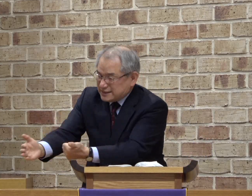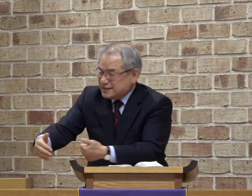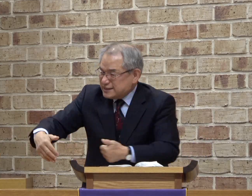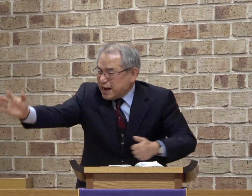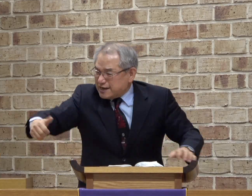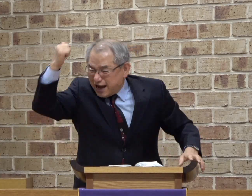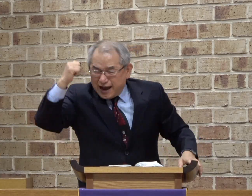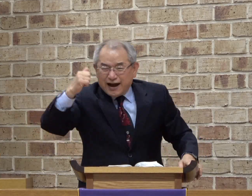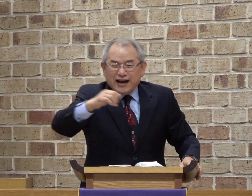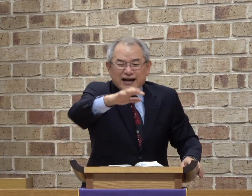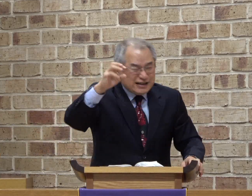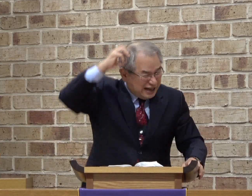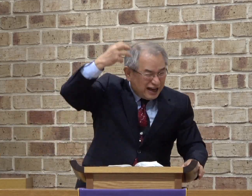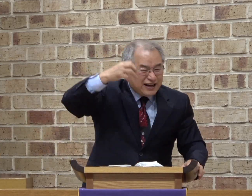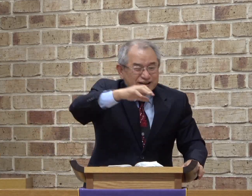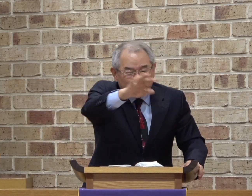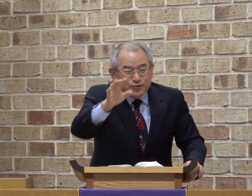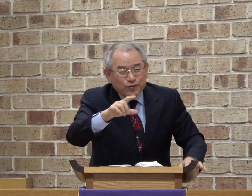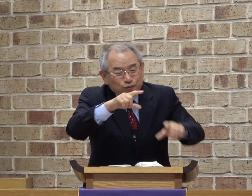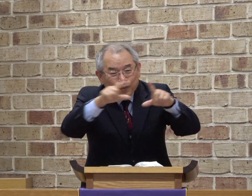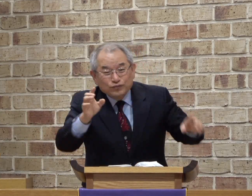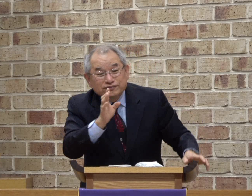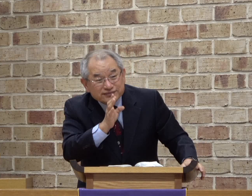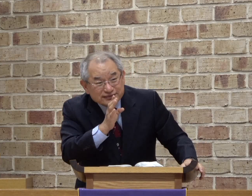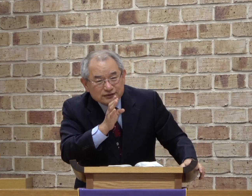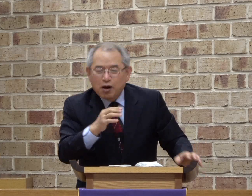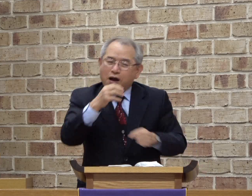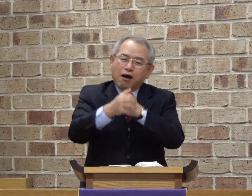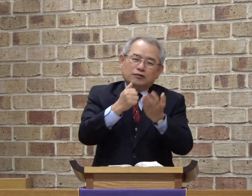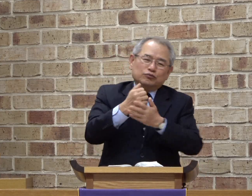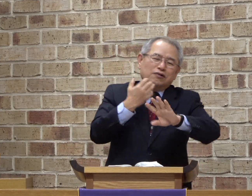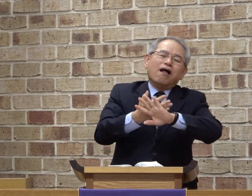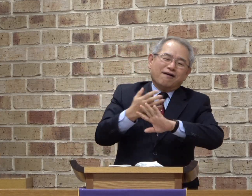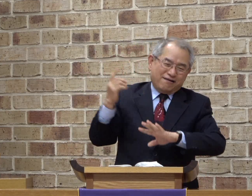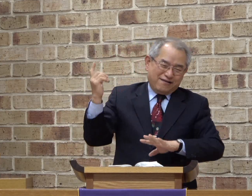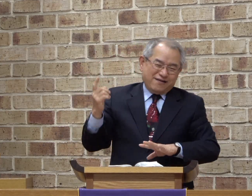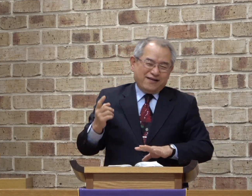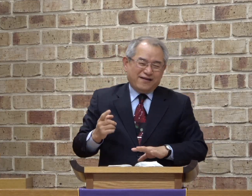감사할 줄 아는데 악인은 하나님이 주신 것을 인정하지도 않는 악인에게 왜 주실까요?